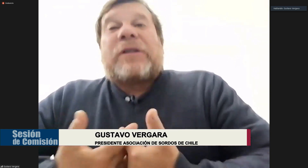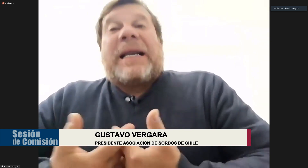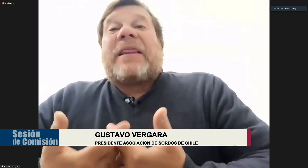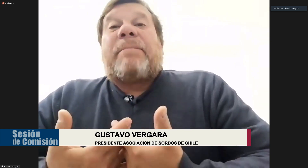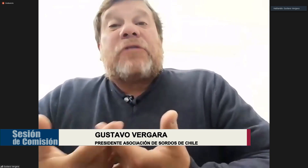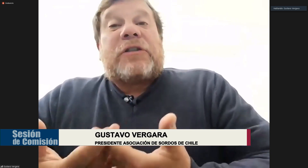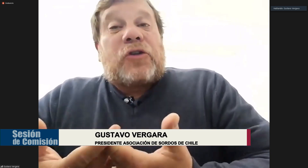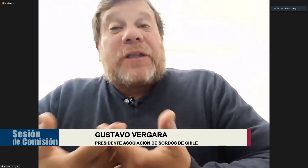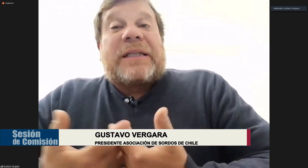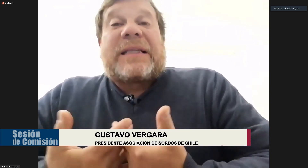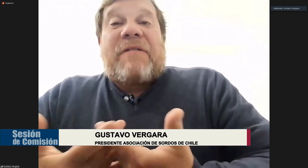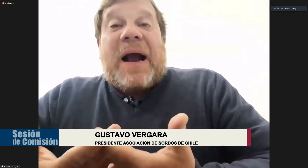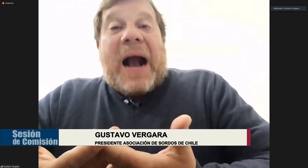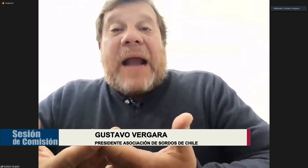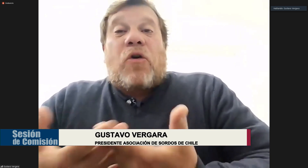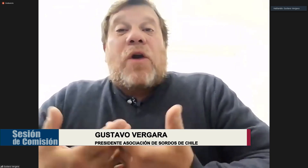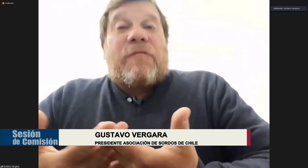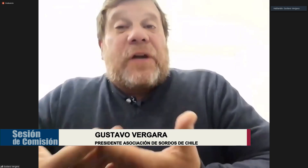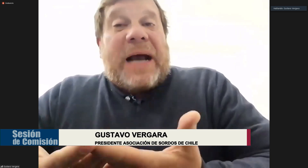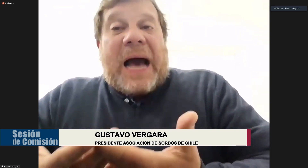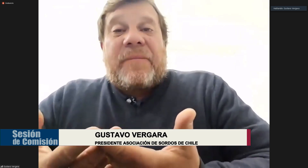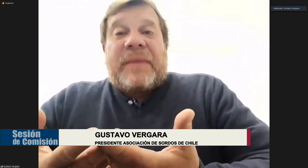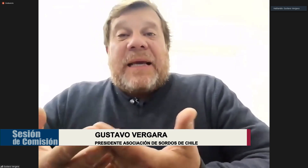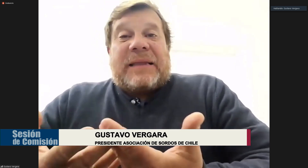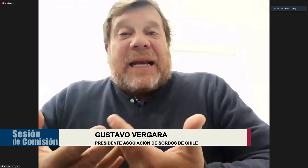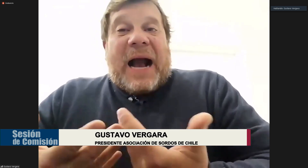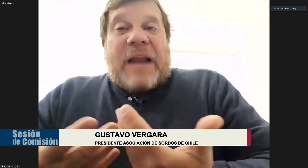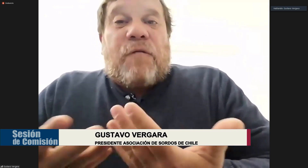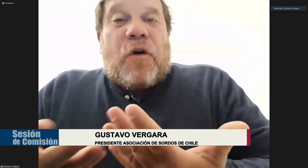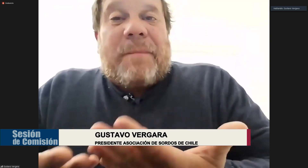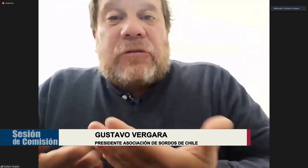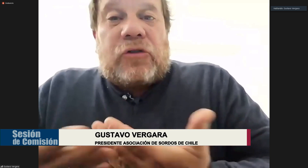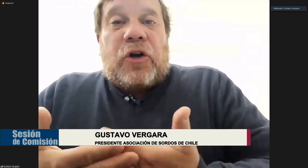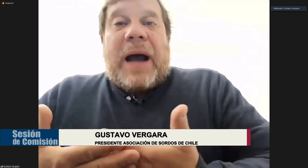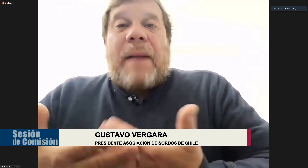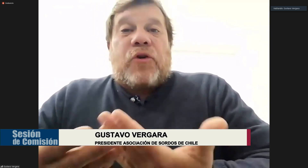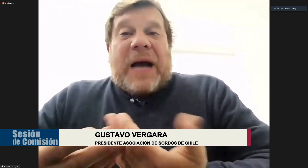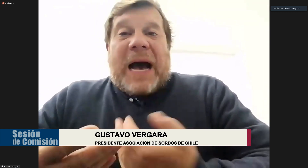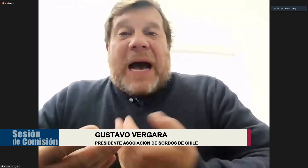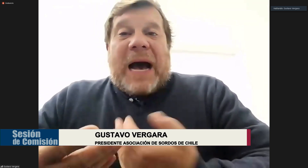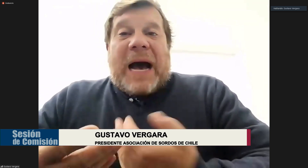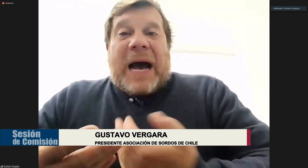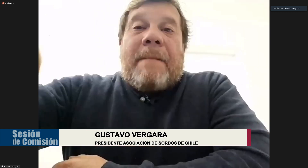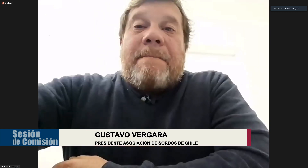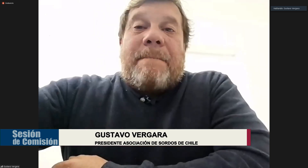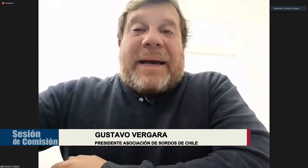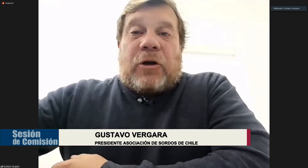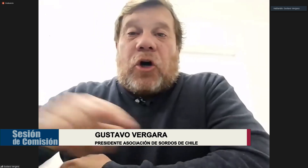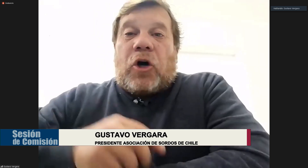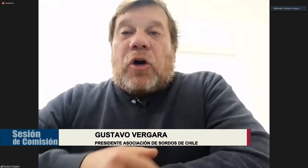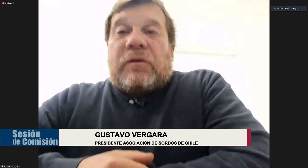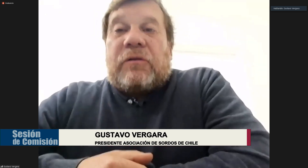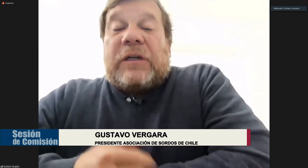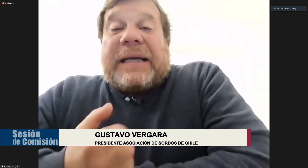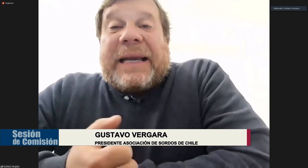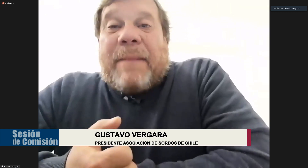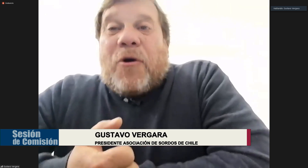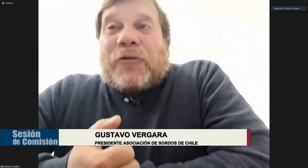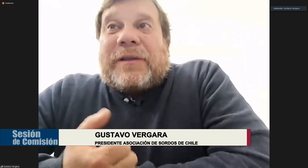la disposición de trabajar, colaborar, entregar información, apoyar, pero queremos